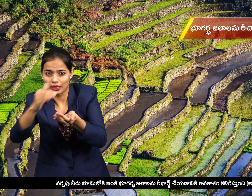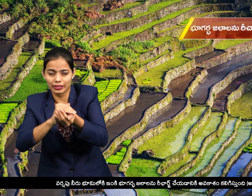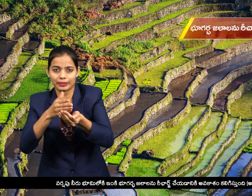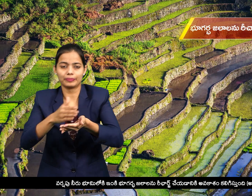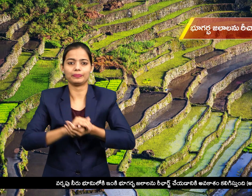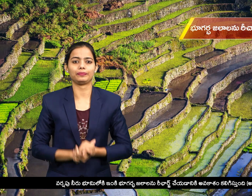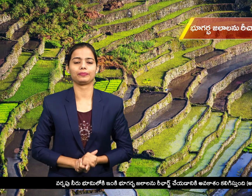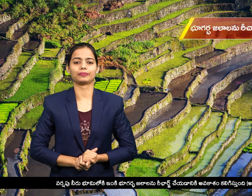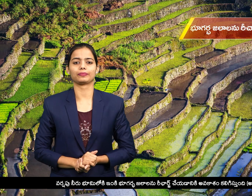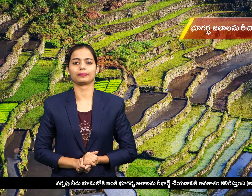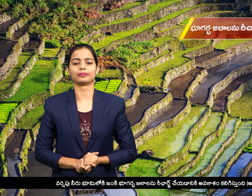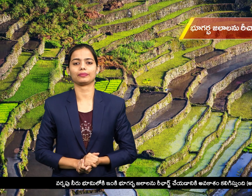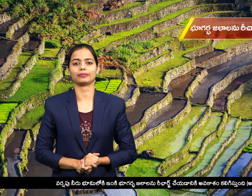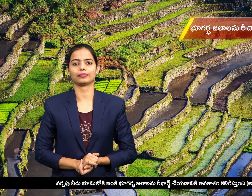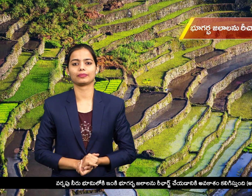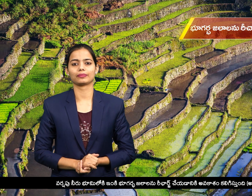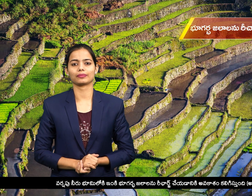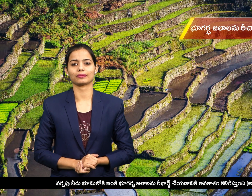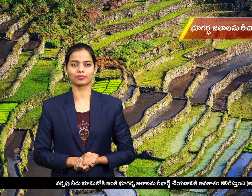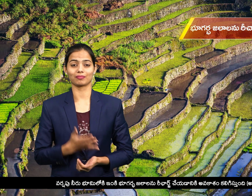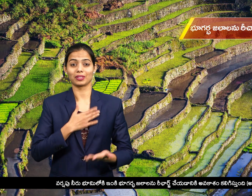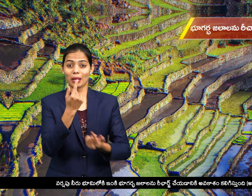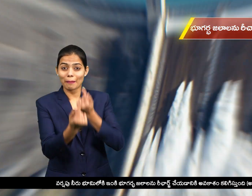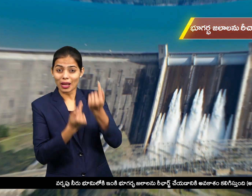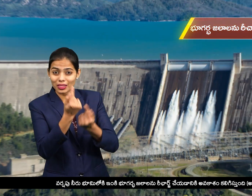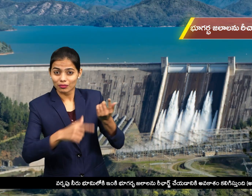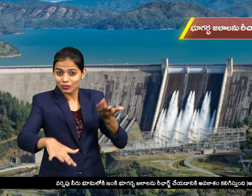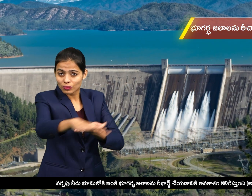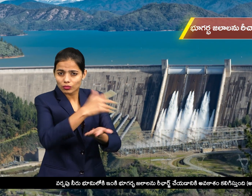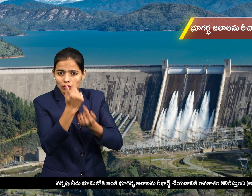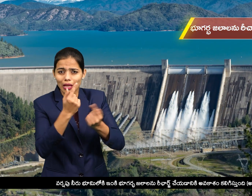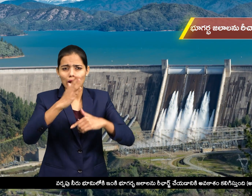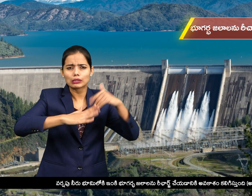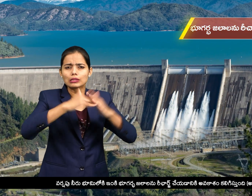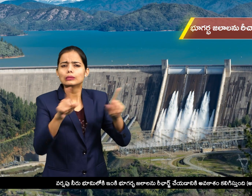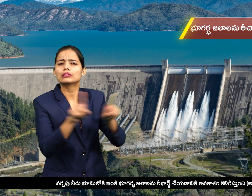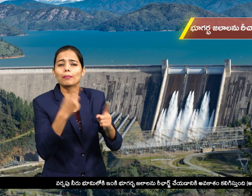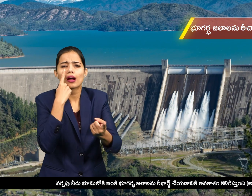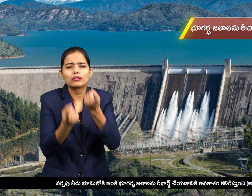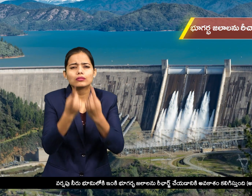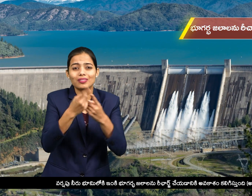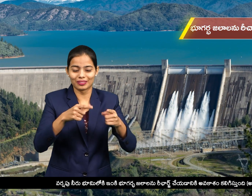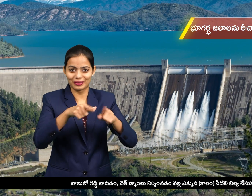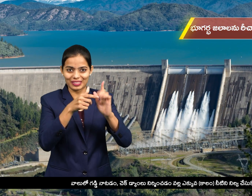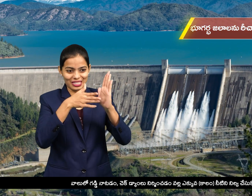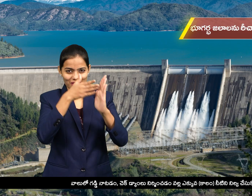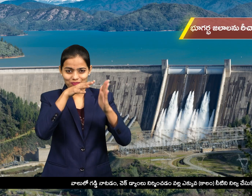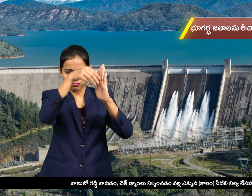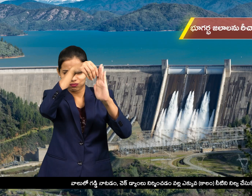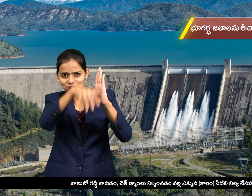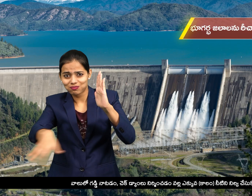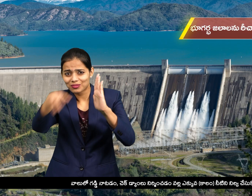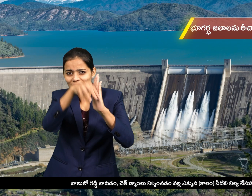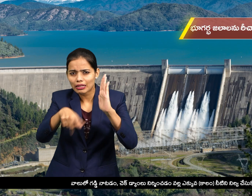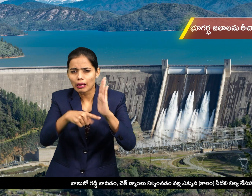నీరు భూమిలోకి ఇంకి భూగర్భ జలాలను రీఛార్జ్ చేయటానికి అవకాశం కలిగిస్తుంది.